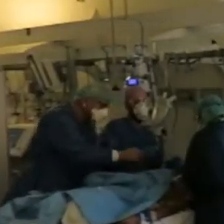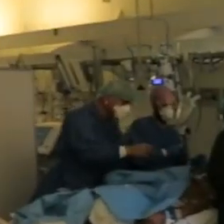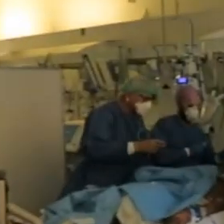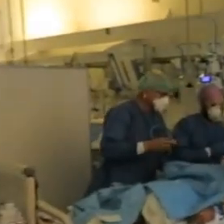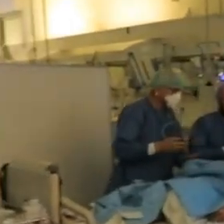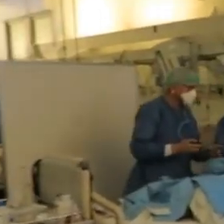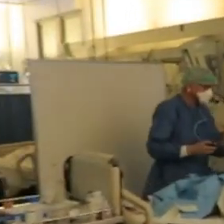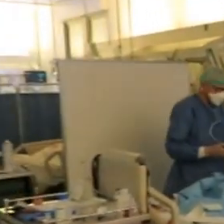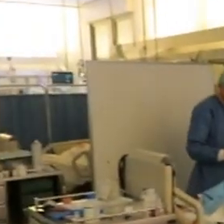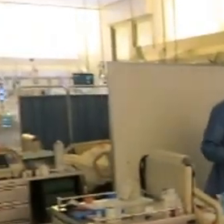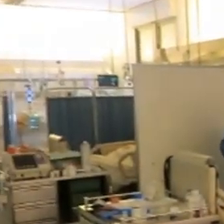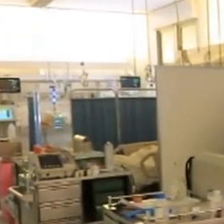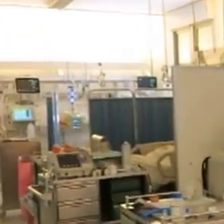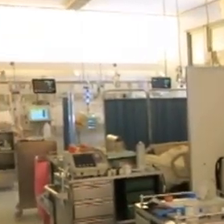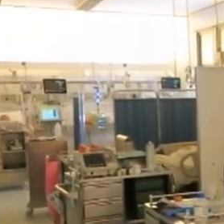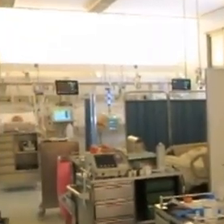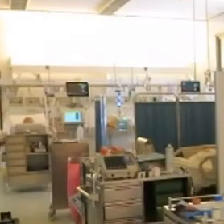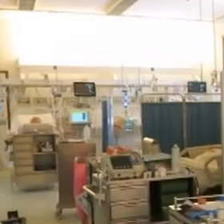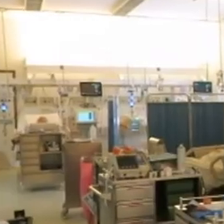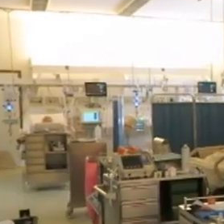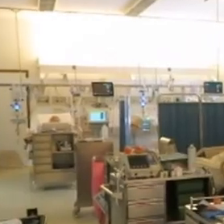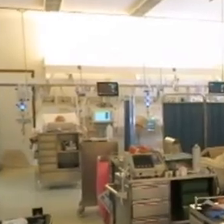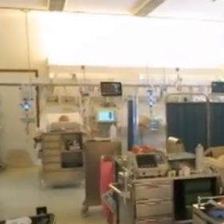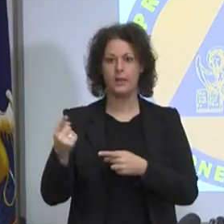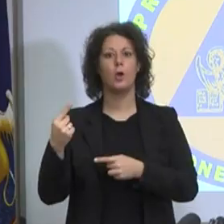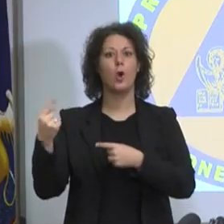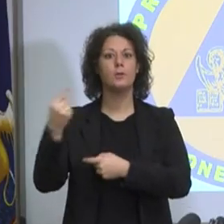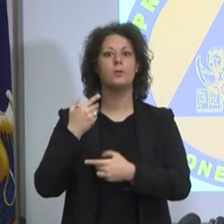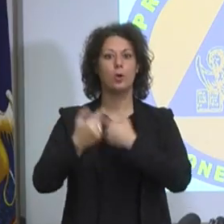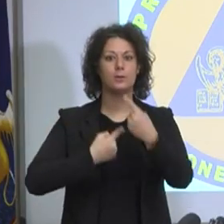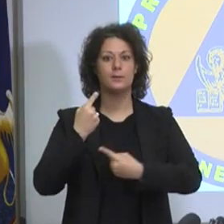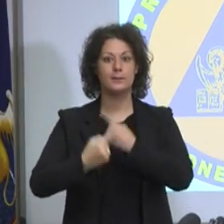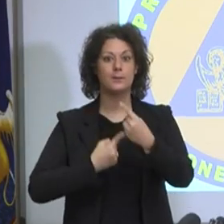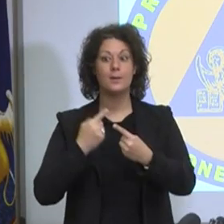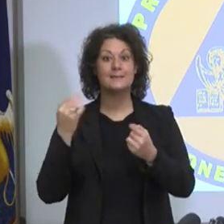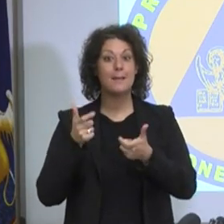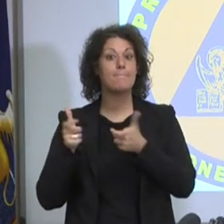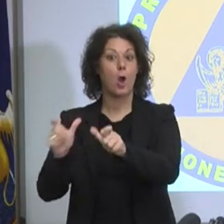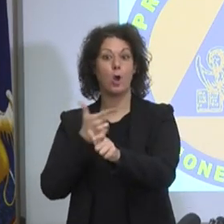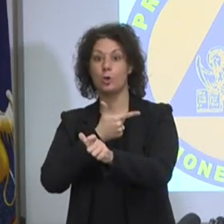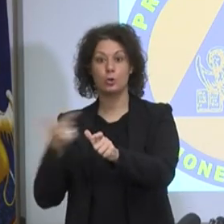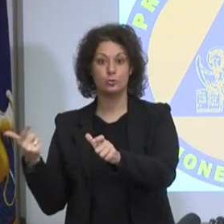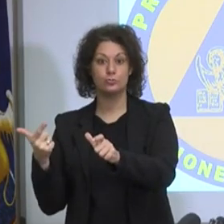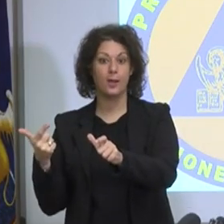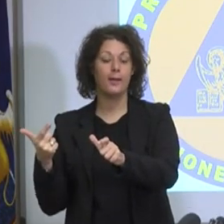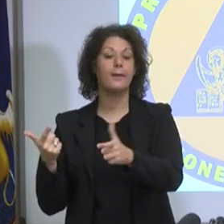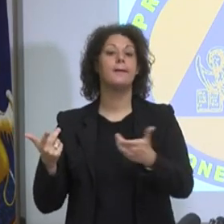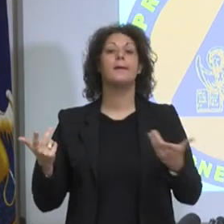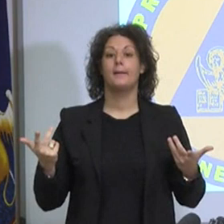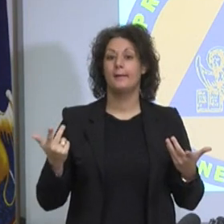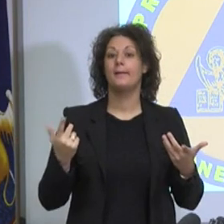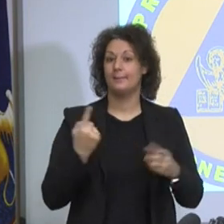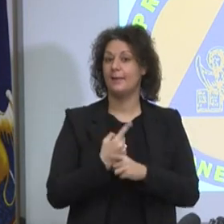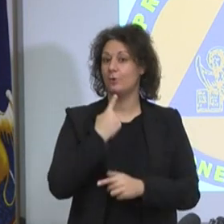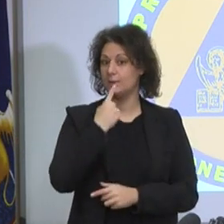questa emorragia tra i sani e i malati che finiscono in ospedale, noi possiamo dire con certezza che dovremmo cominciare